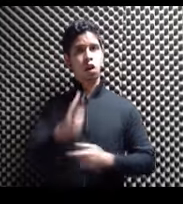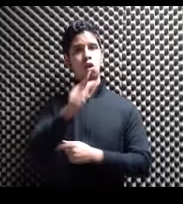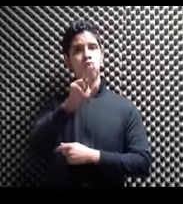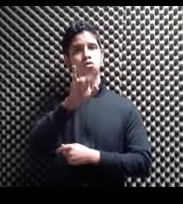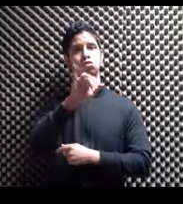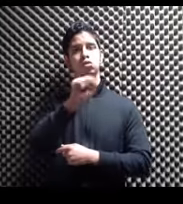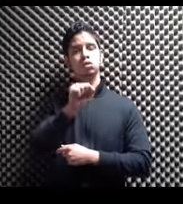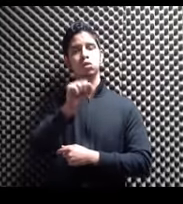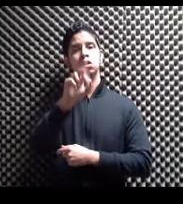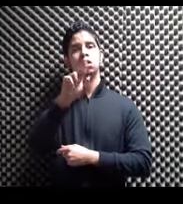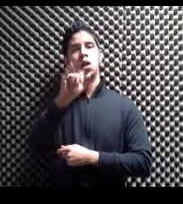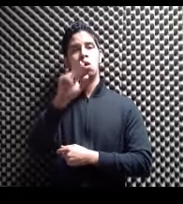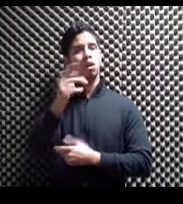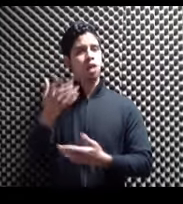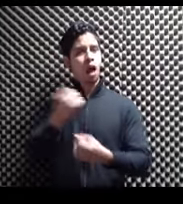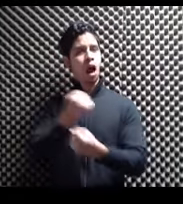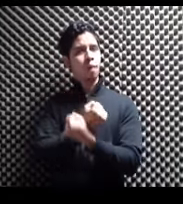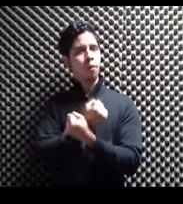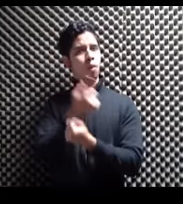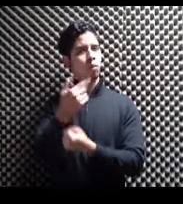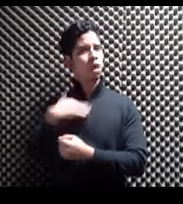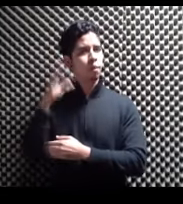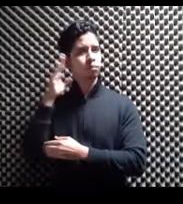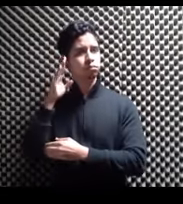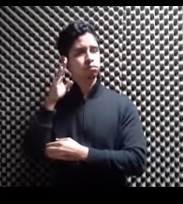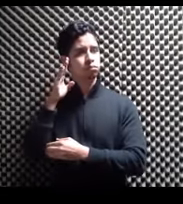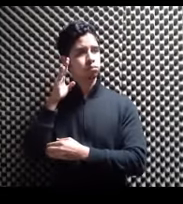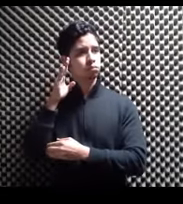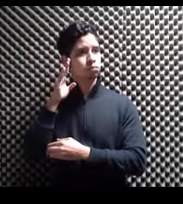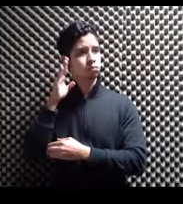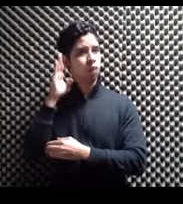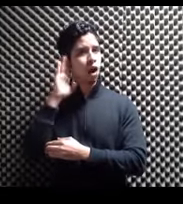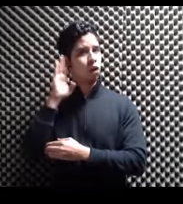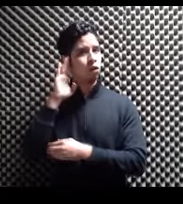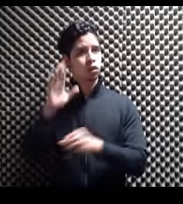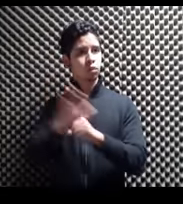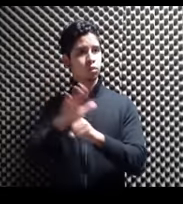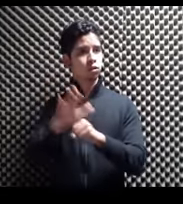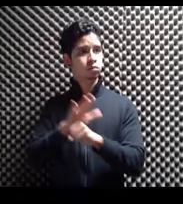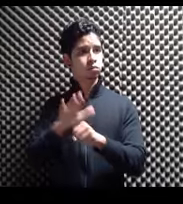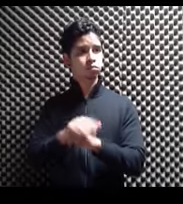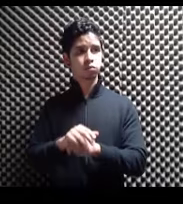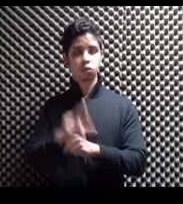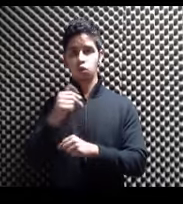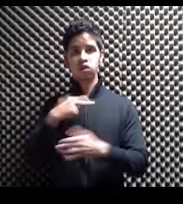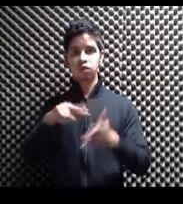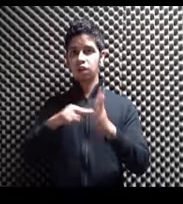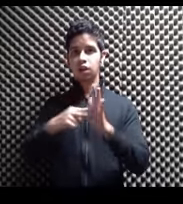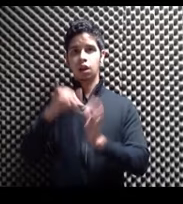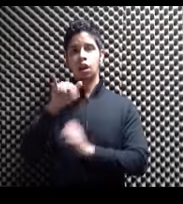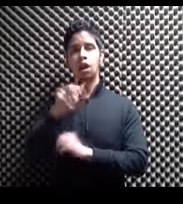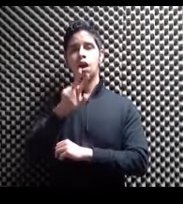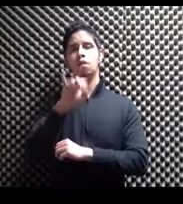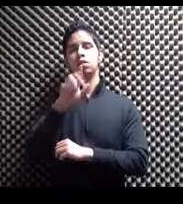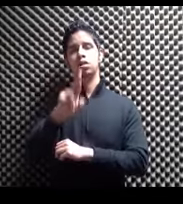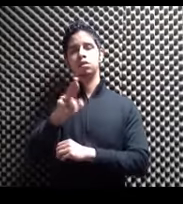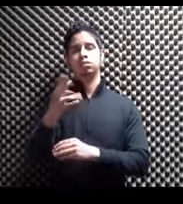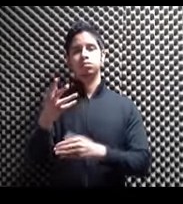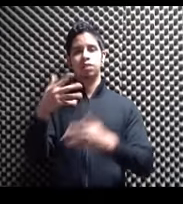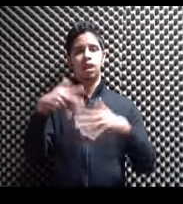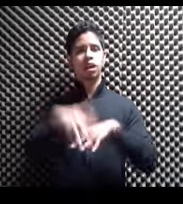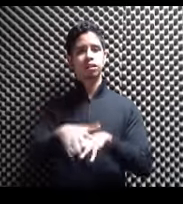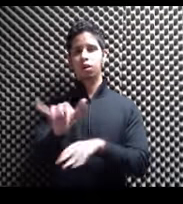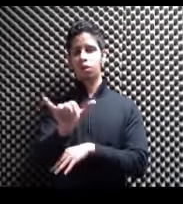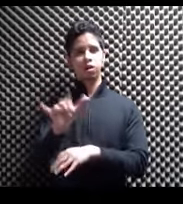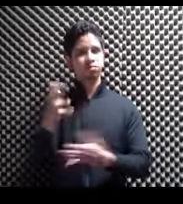el programa completito de mascotas. No tiene nada que ver con que Javier se integre. Y no tengo que ver conmigo. Adrián. No tiene